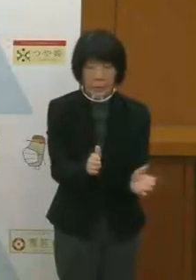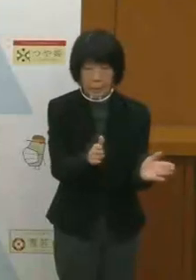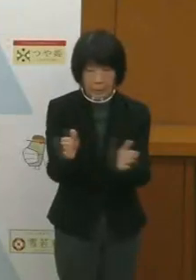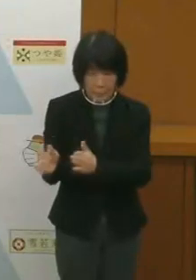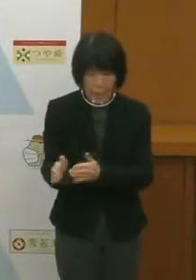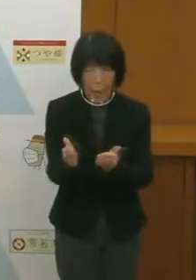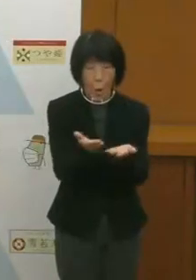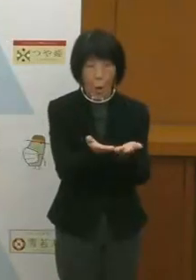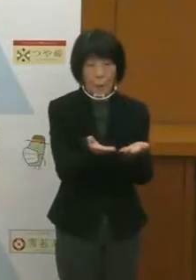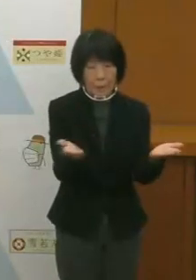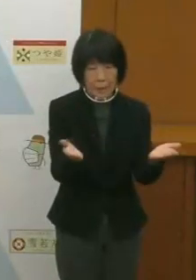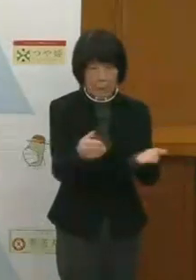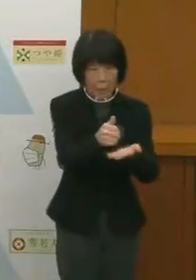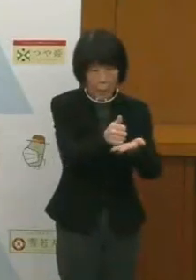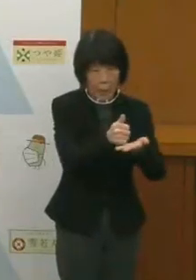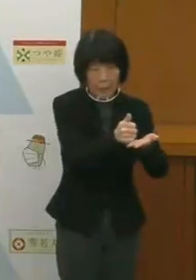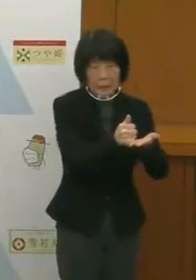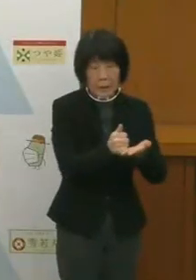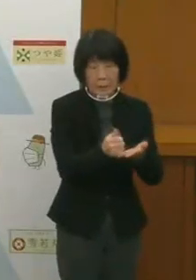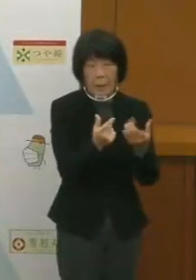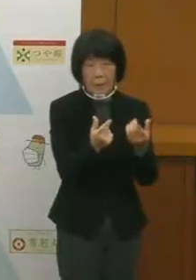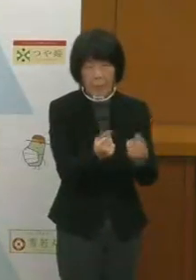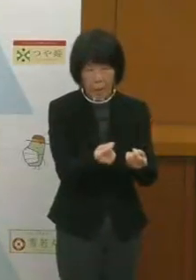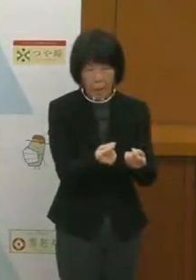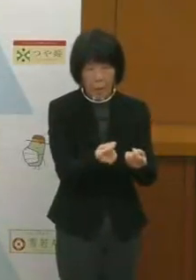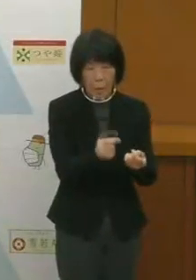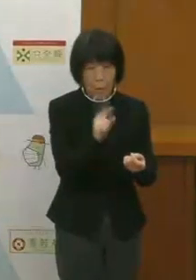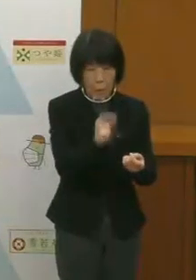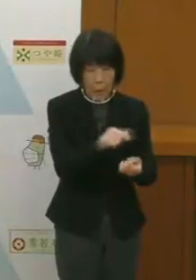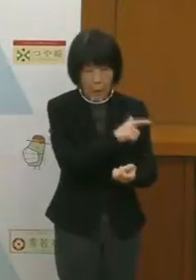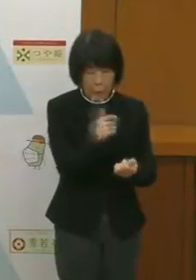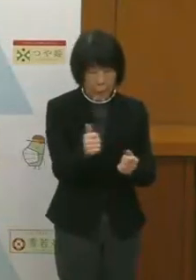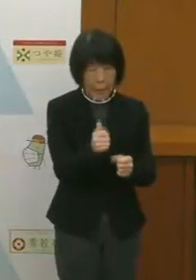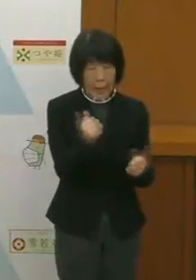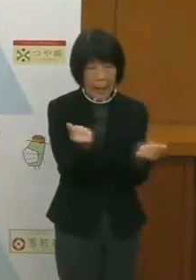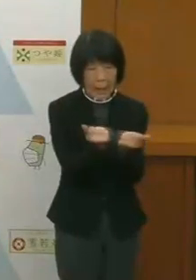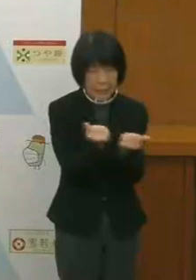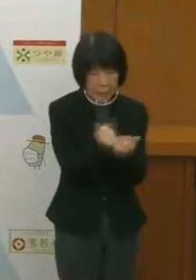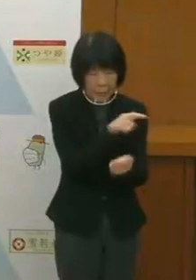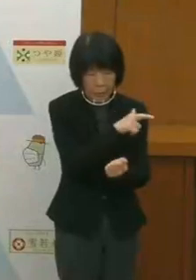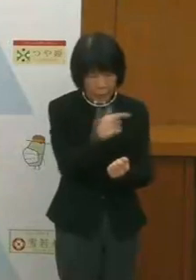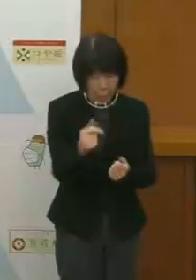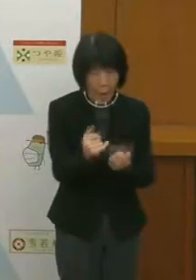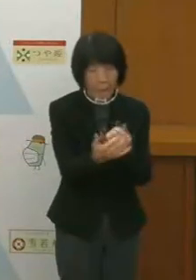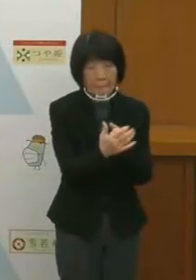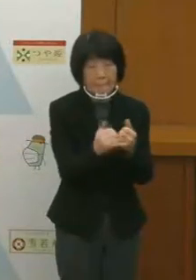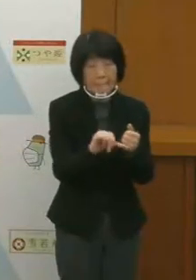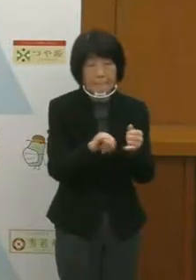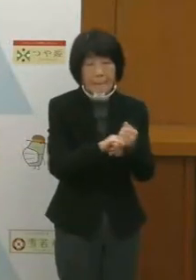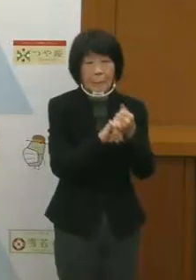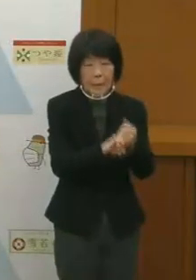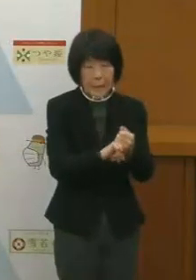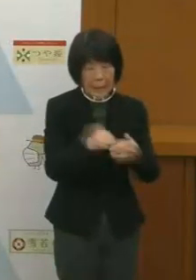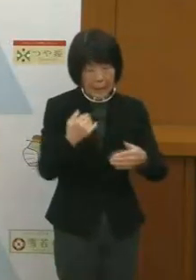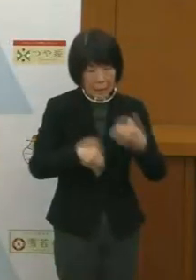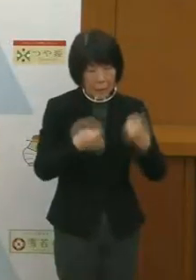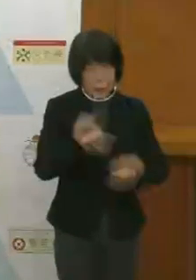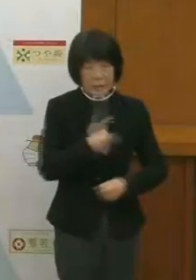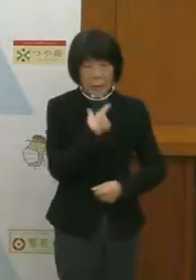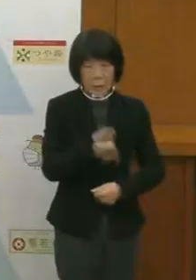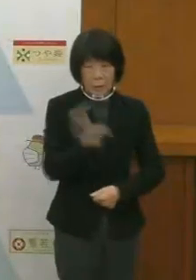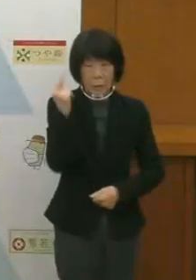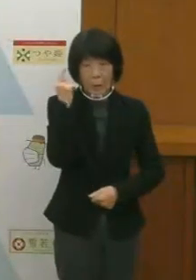た利用者の皆様もしっかりと守っていただきながら楽しんでいただきたいというふうに思います。